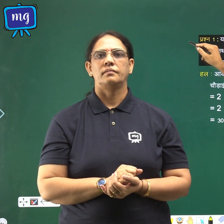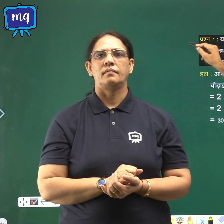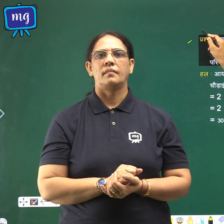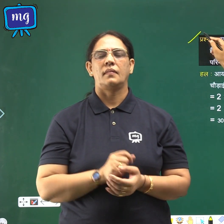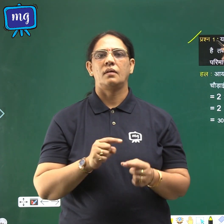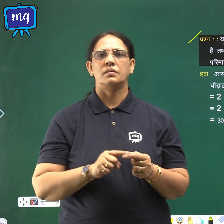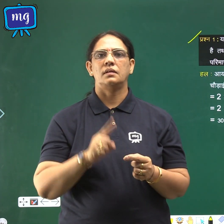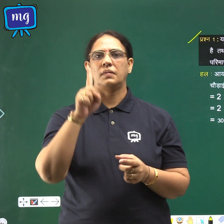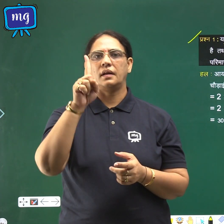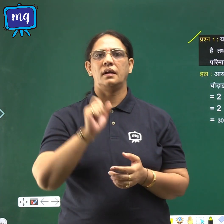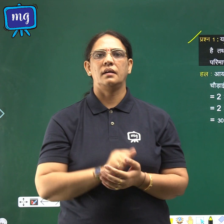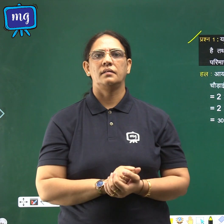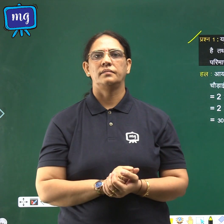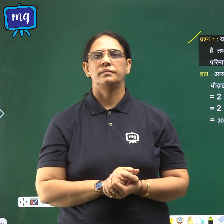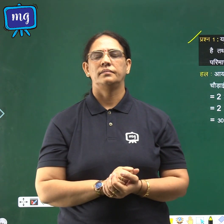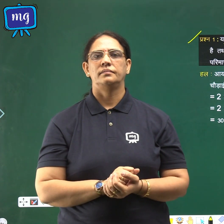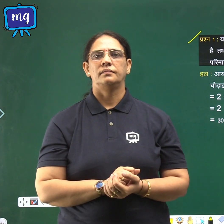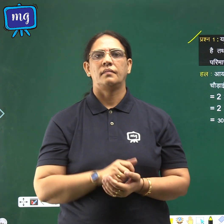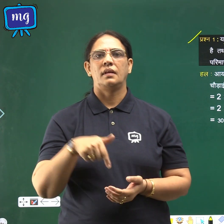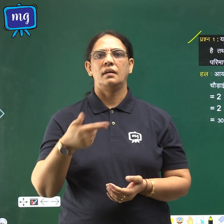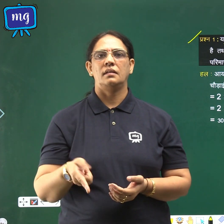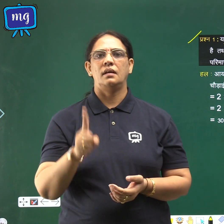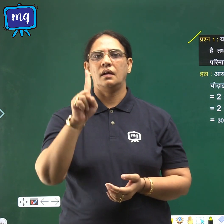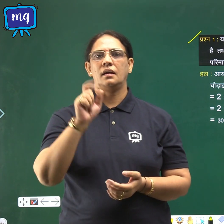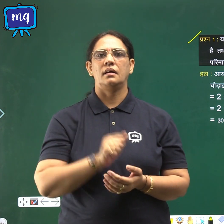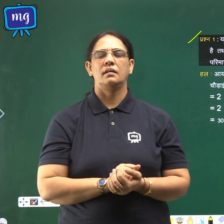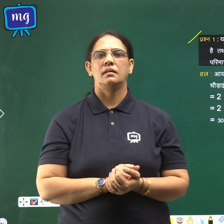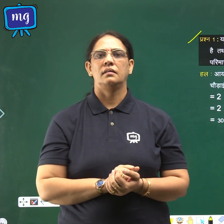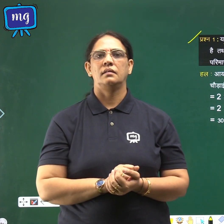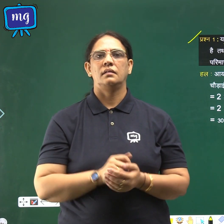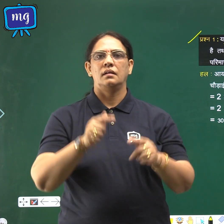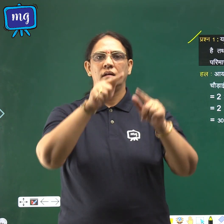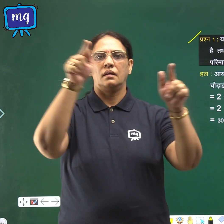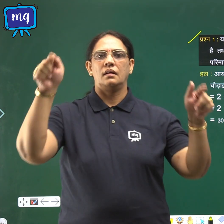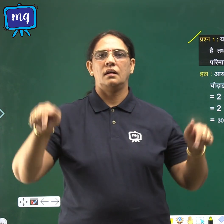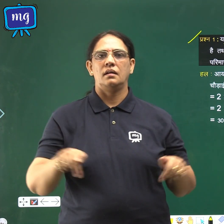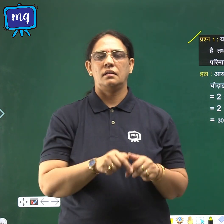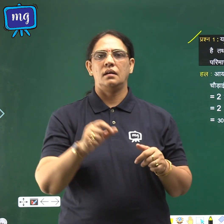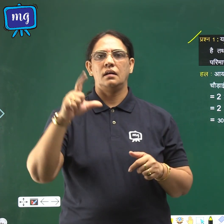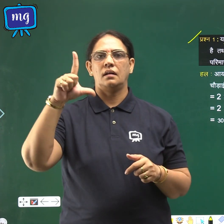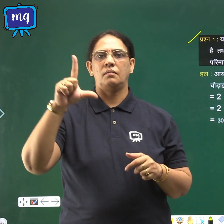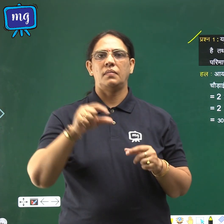प्रश्न नंबर 1, यदि एक आयत की लंबाई